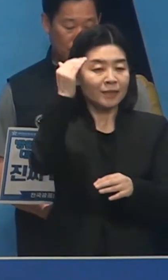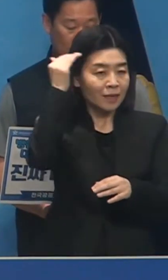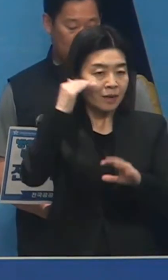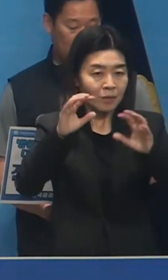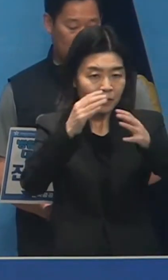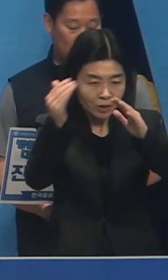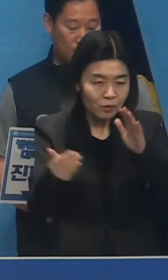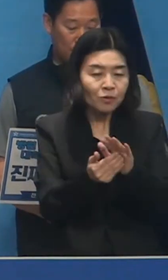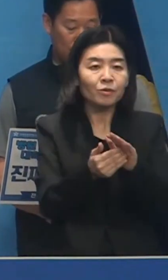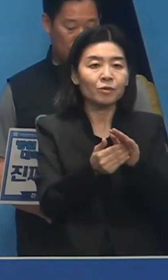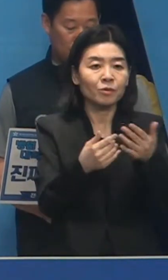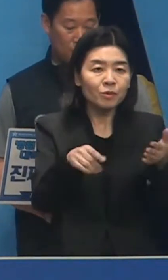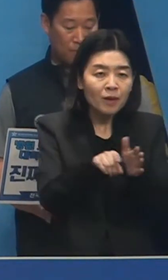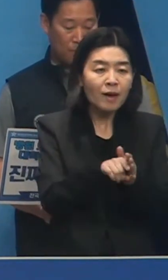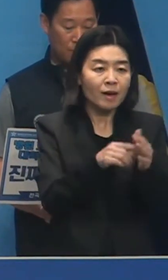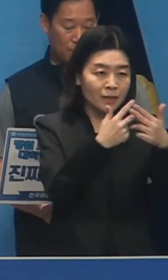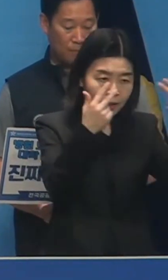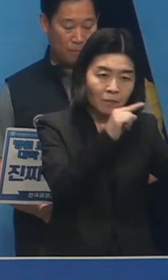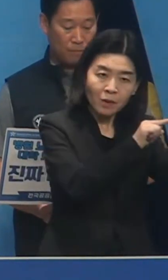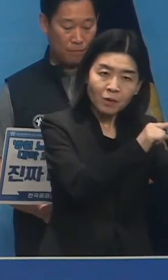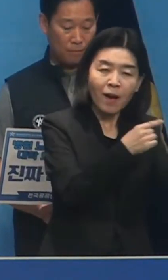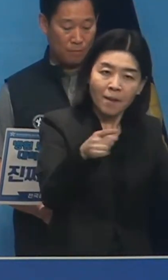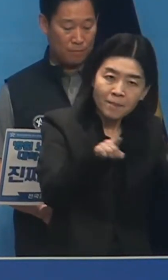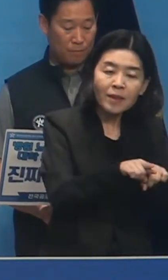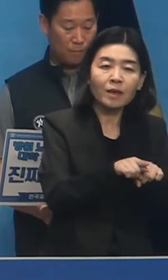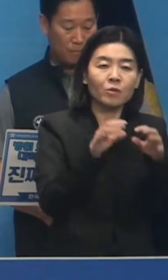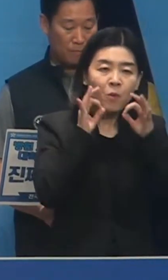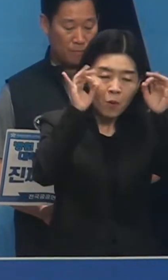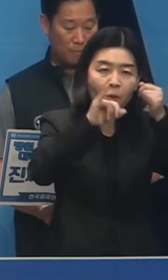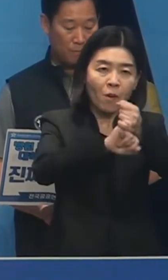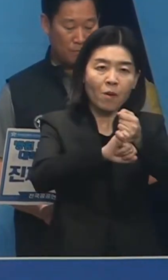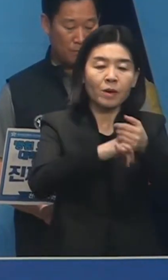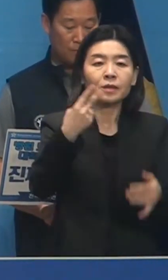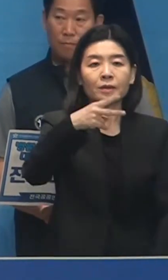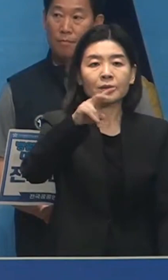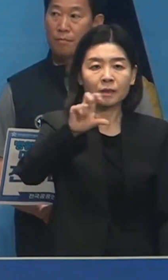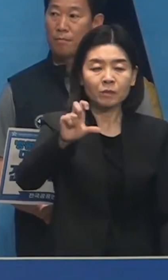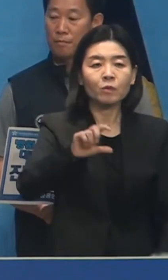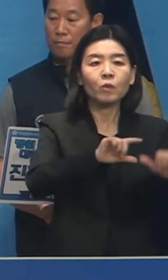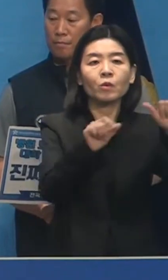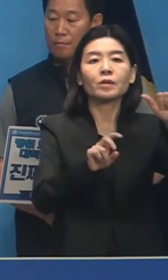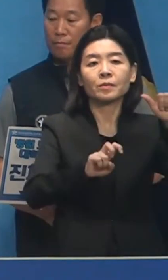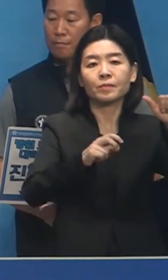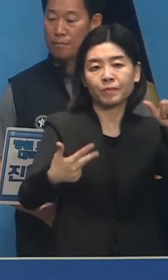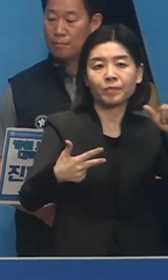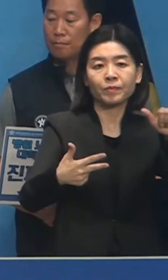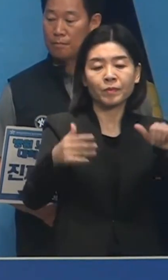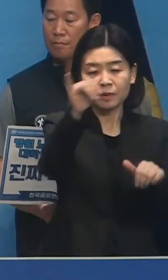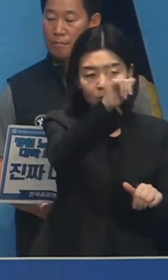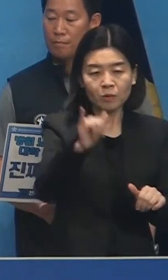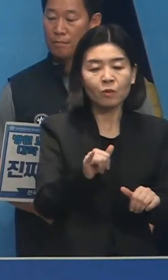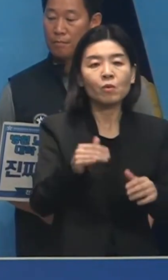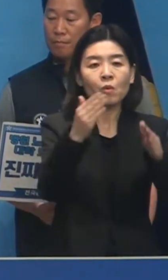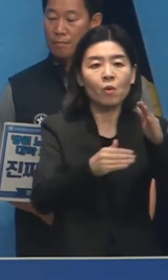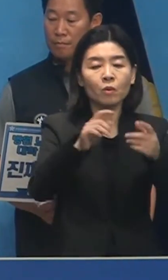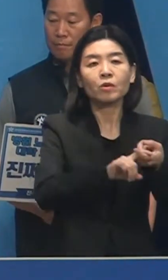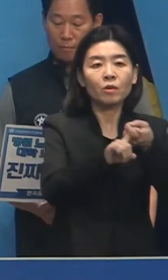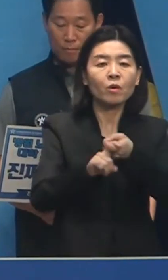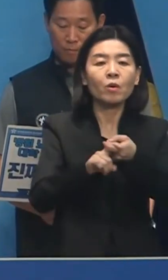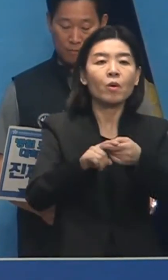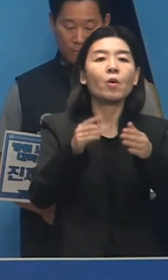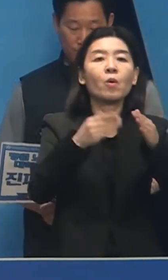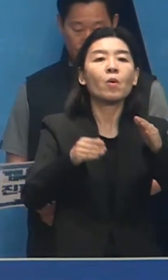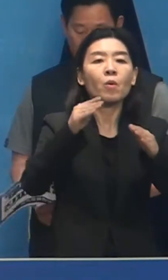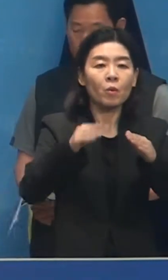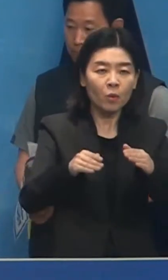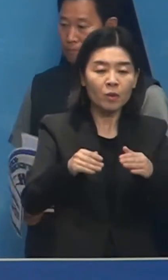모든 노력을 다할 것입니다. 2025년 5월 27일 전국 공공연대 노동조합연맹 1만 병원